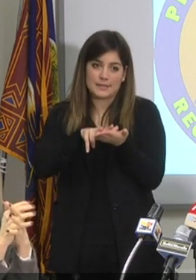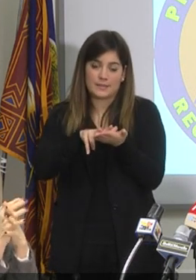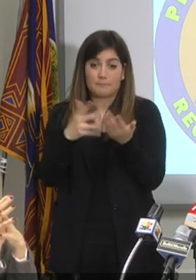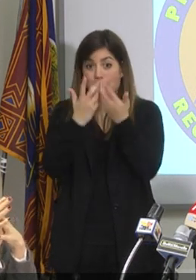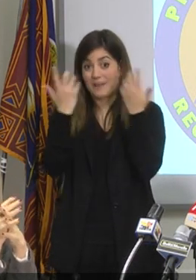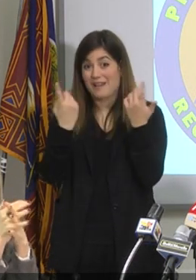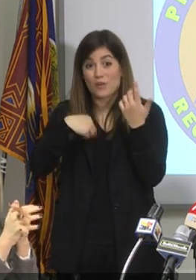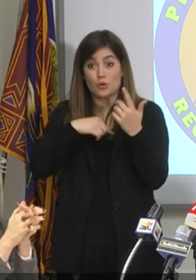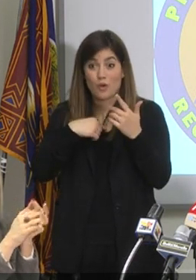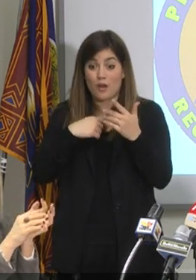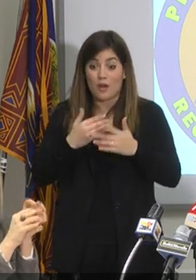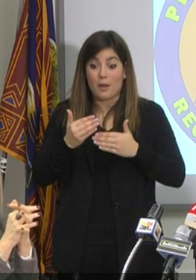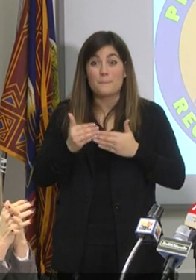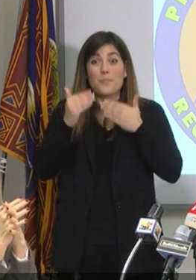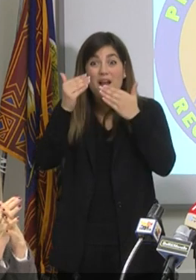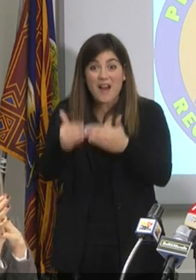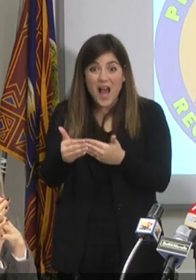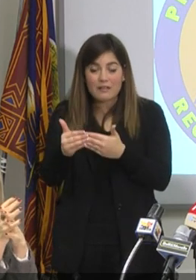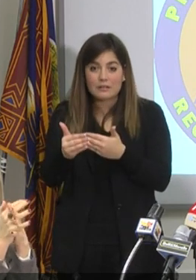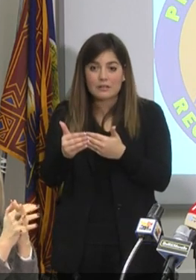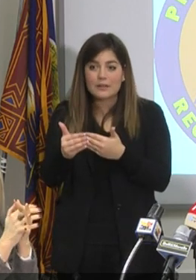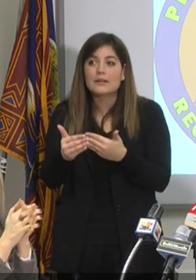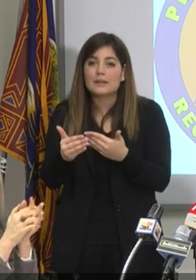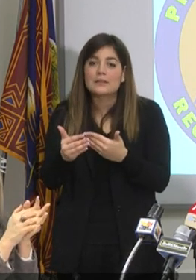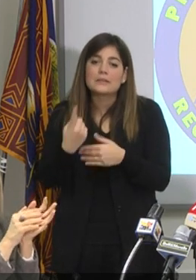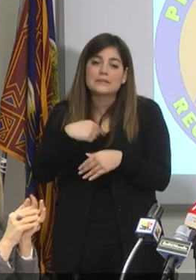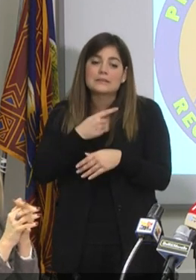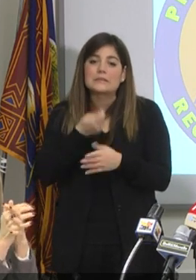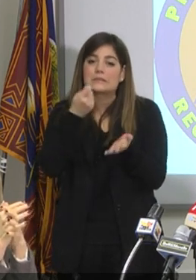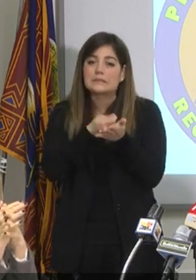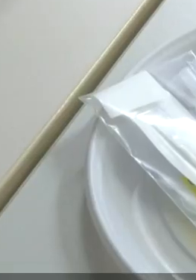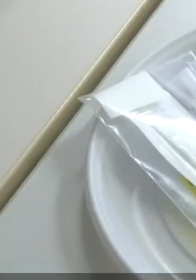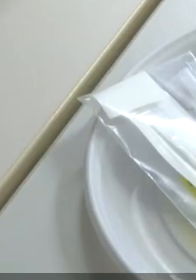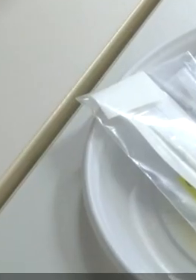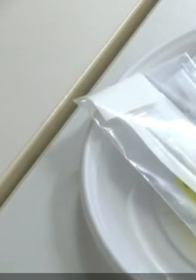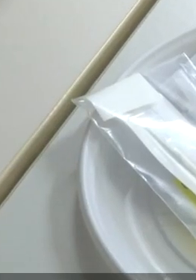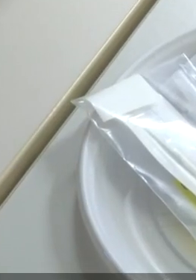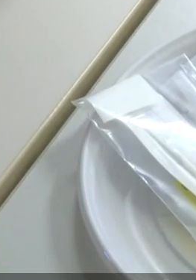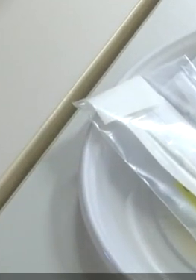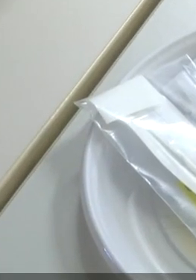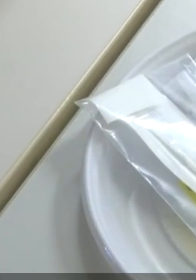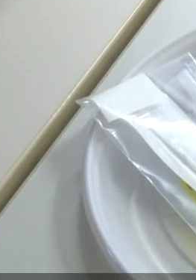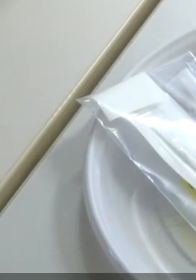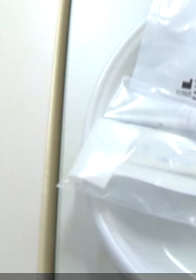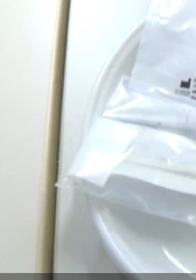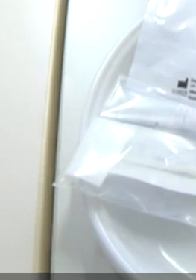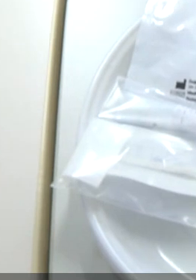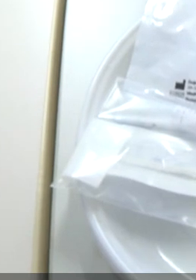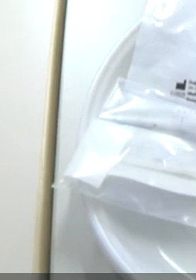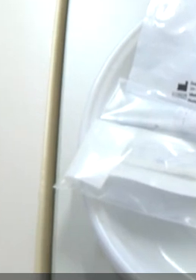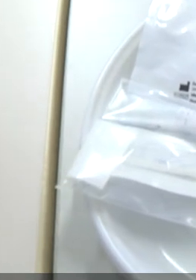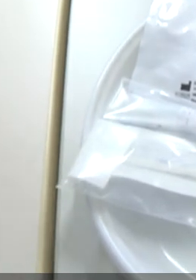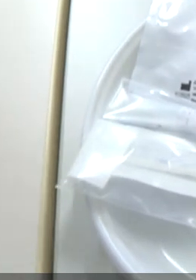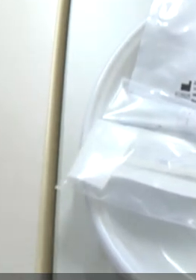forza per l'under 20 a 18 euro tampone lo sanno già troveremo un altro accordo l'altra partita ancora aperta sempre sul fronte dei